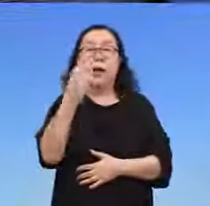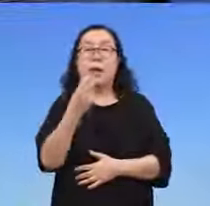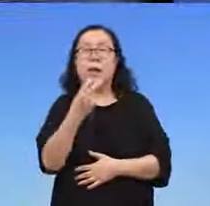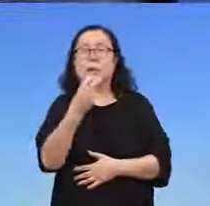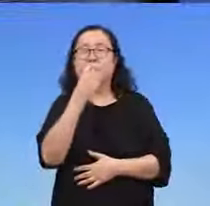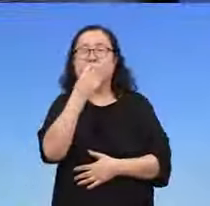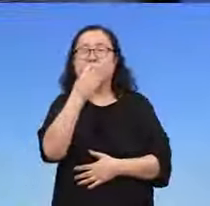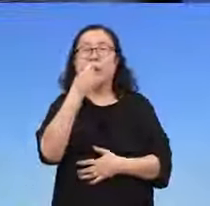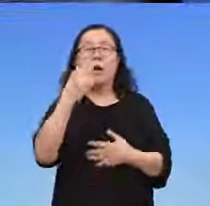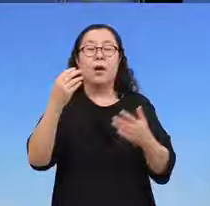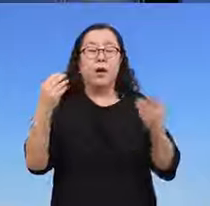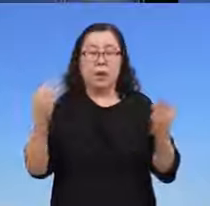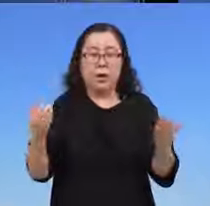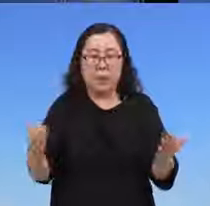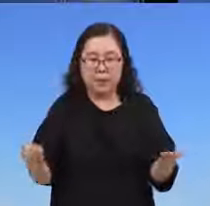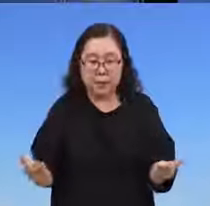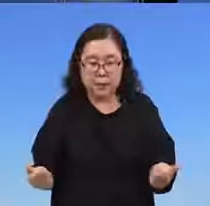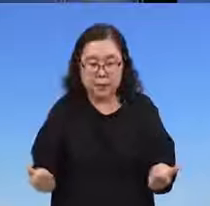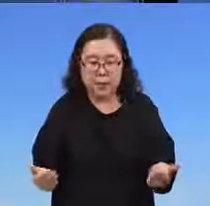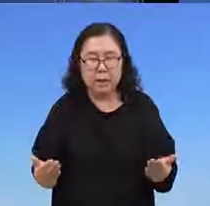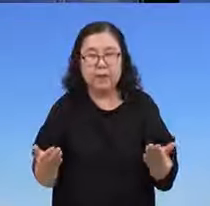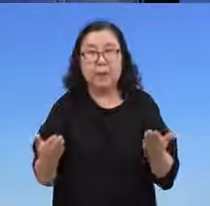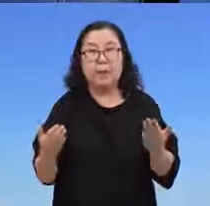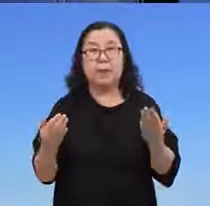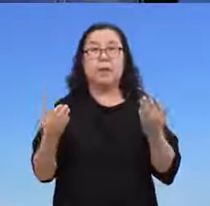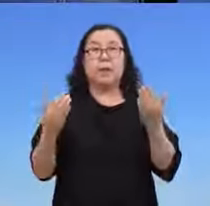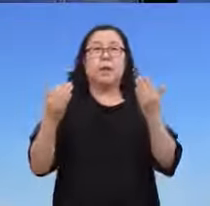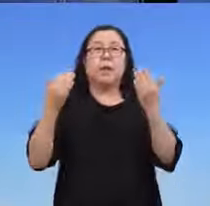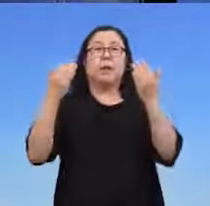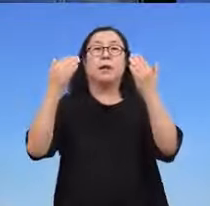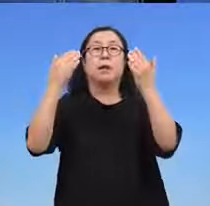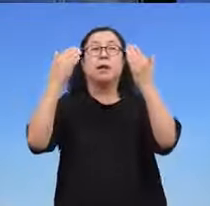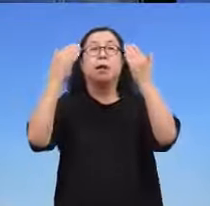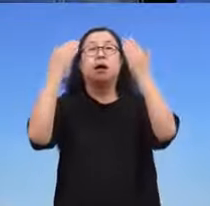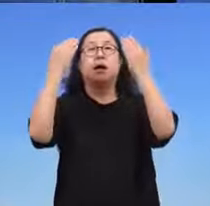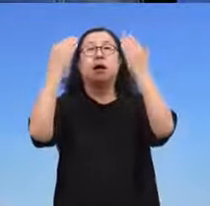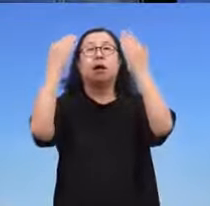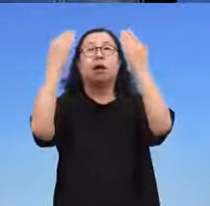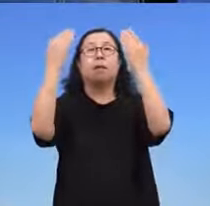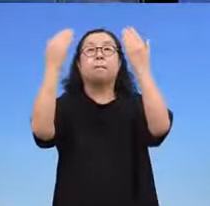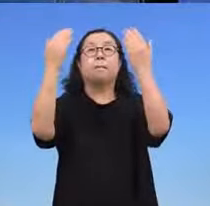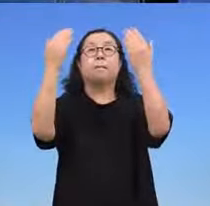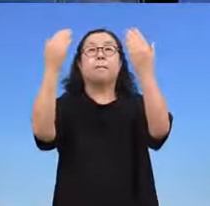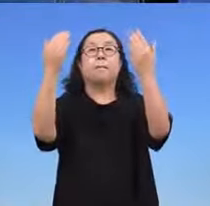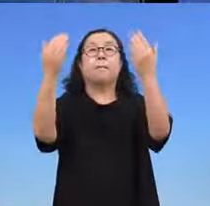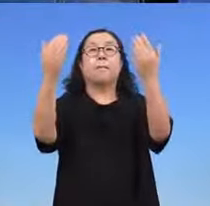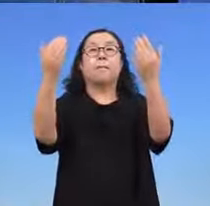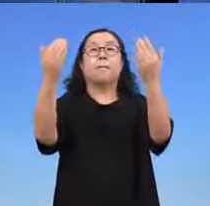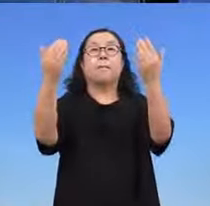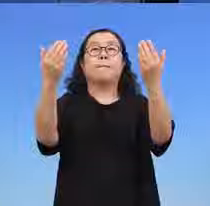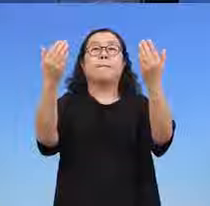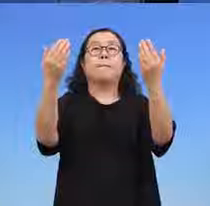우리 간절한 마음으로 절실하게 찬양합니다. 두 손 들고